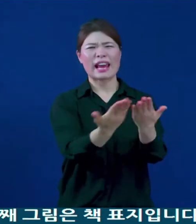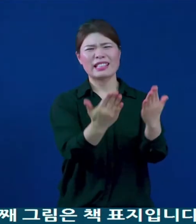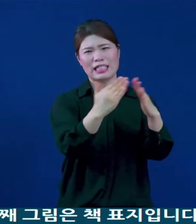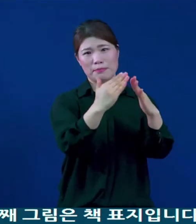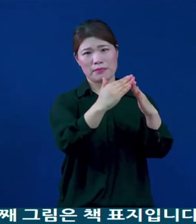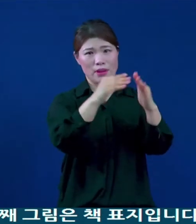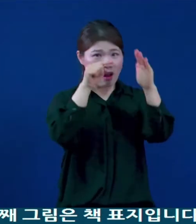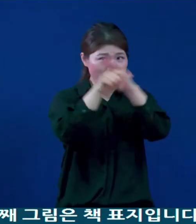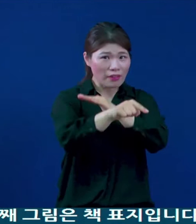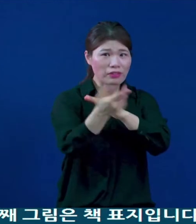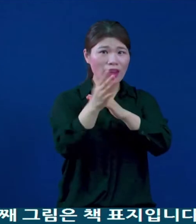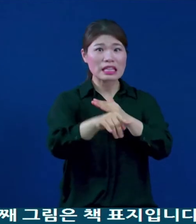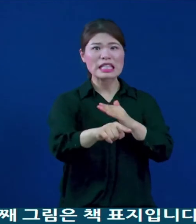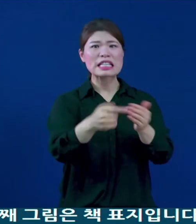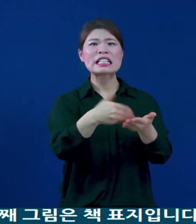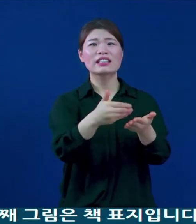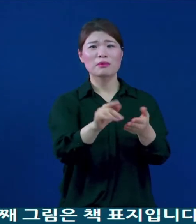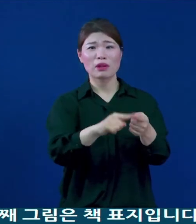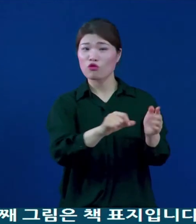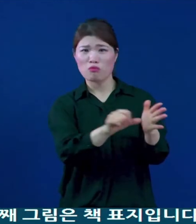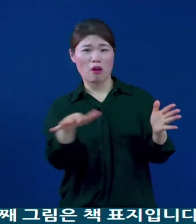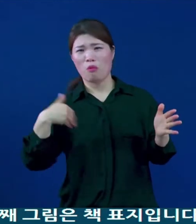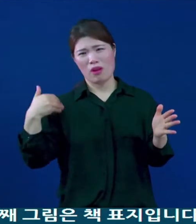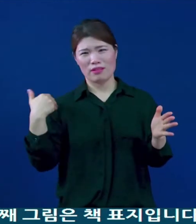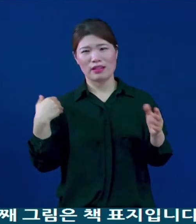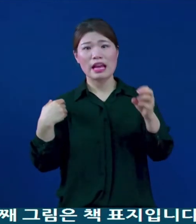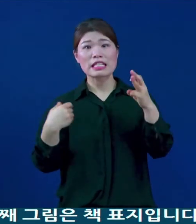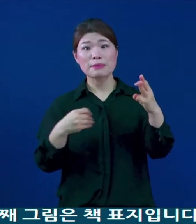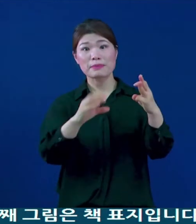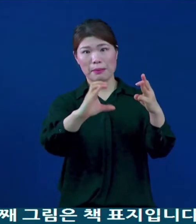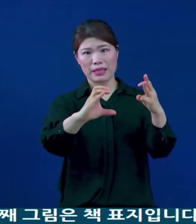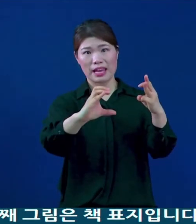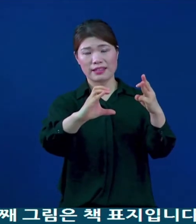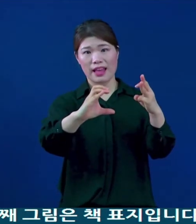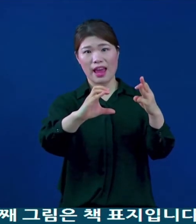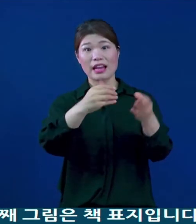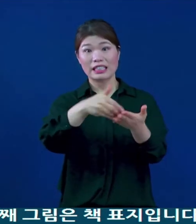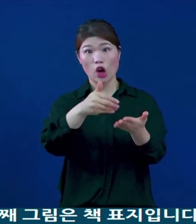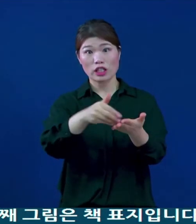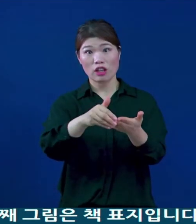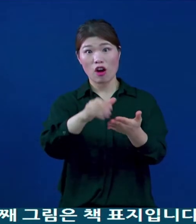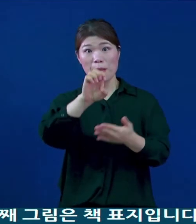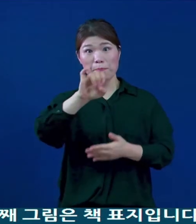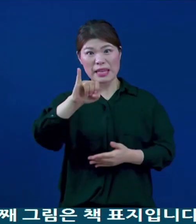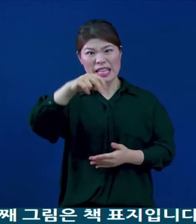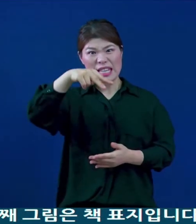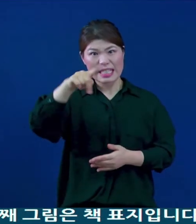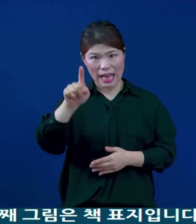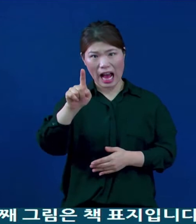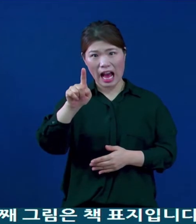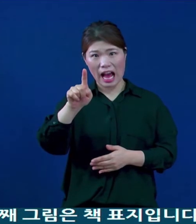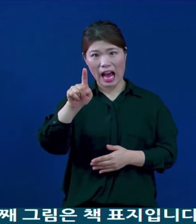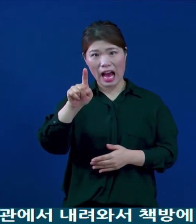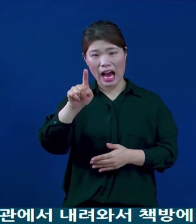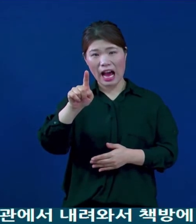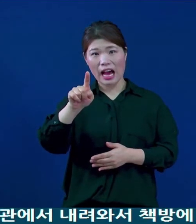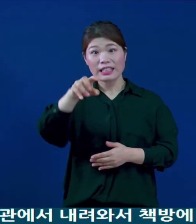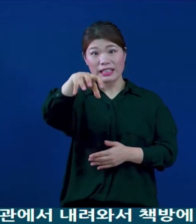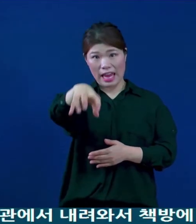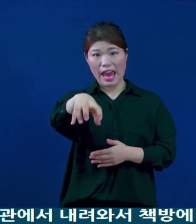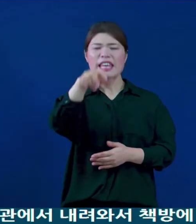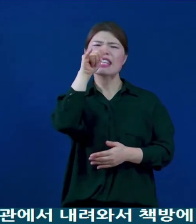그림이 유명한 그림인 줄 몰랐는데 13세기 그려진 그림으로 피사에 현재 있는 그림이라고